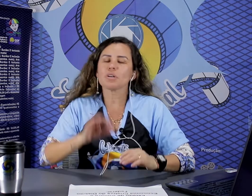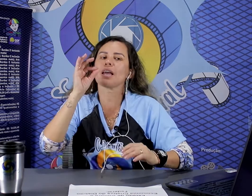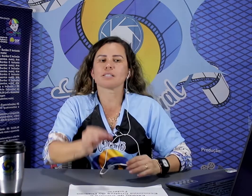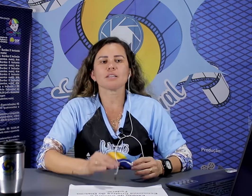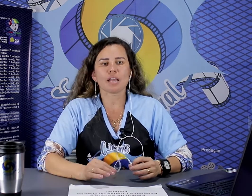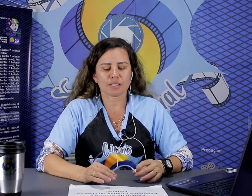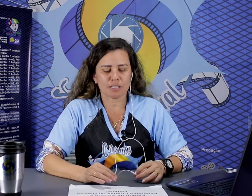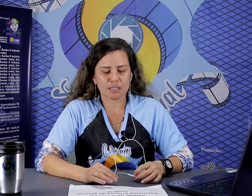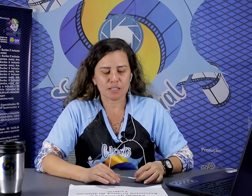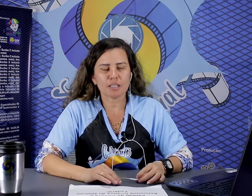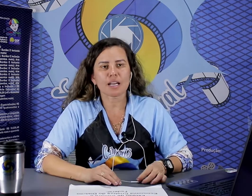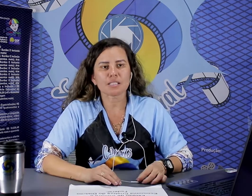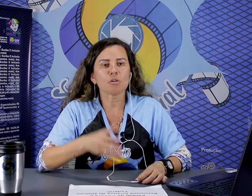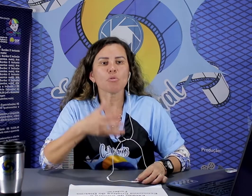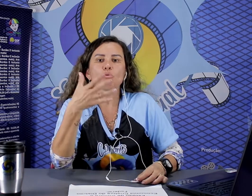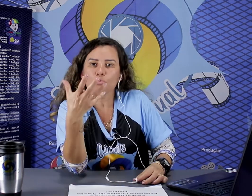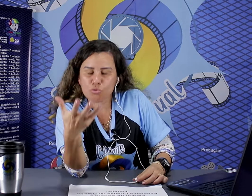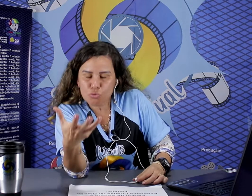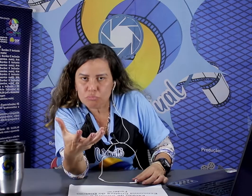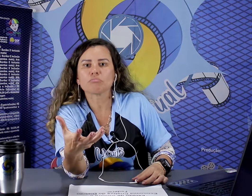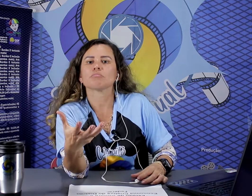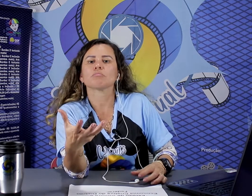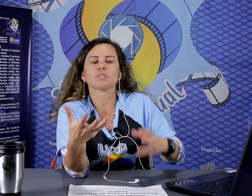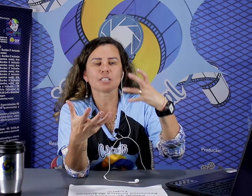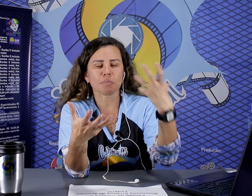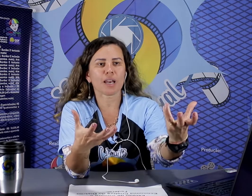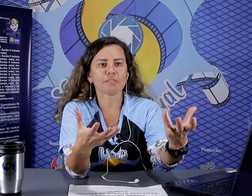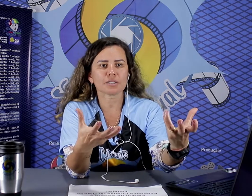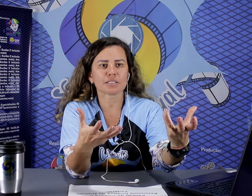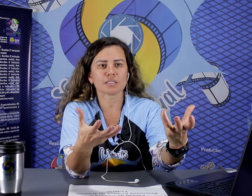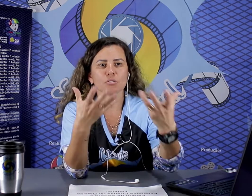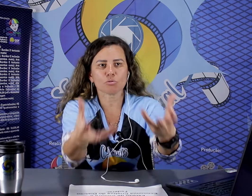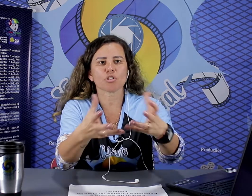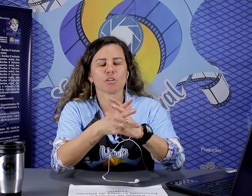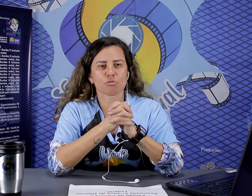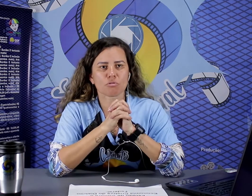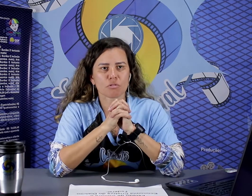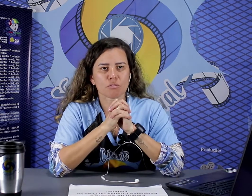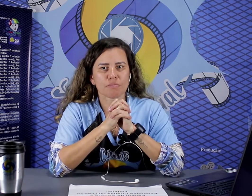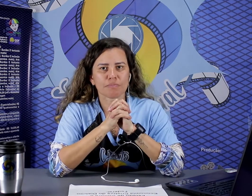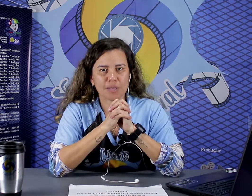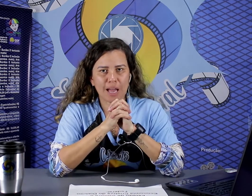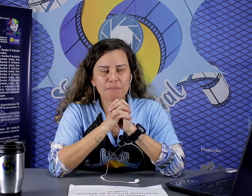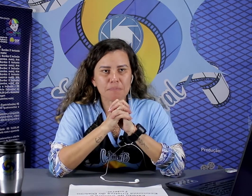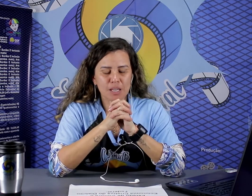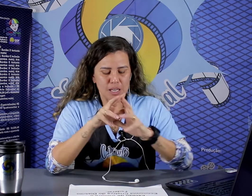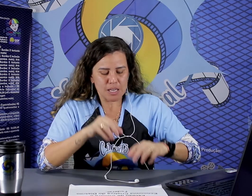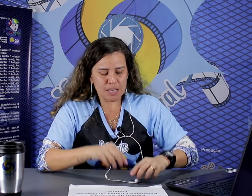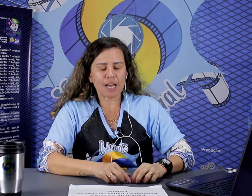é sintaxe? Sintaxe é o uso das palavras nos textos, tá? E aí, eu